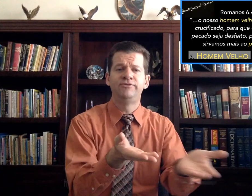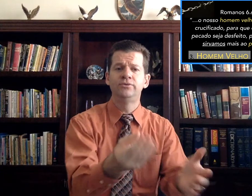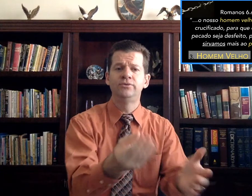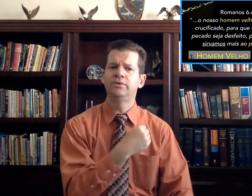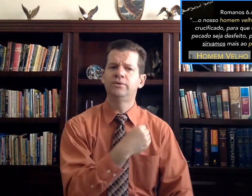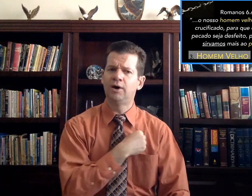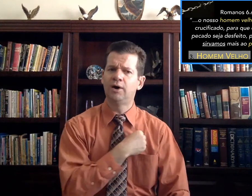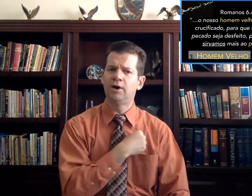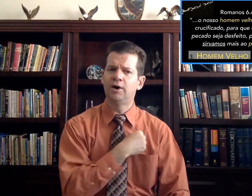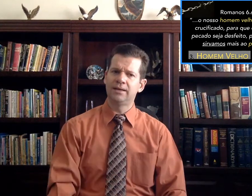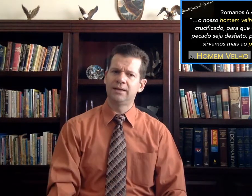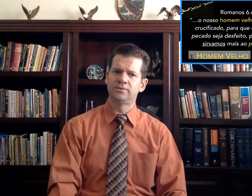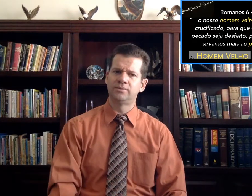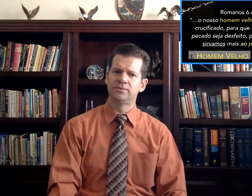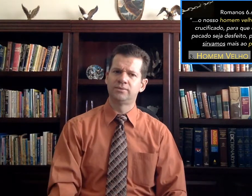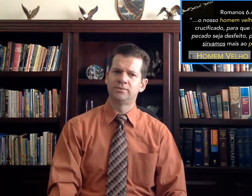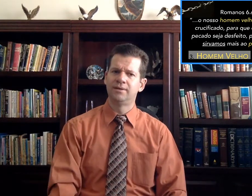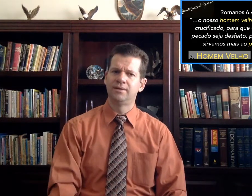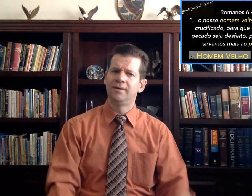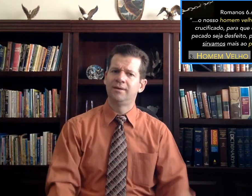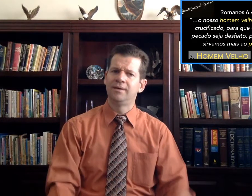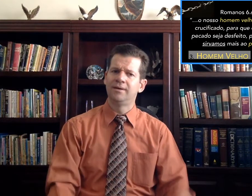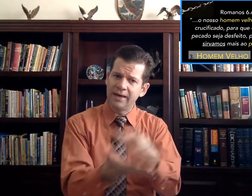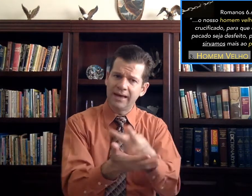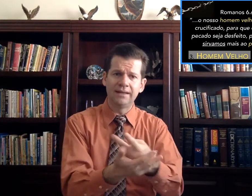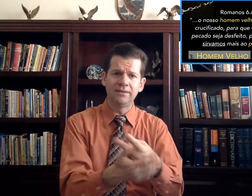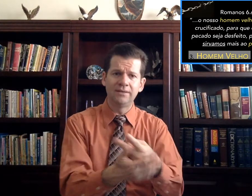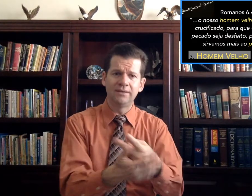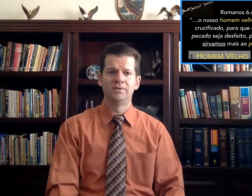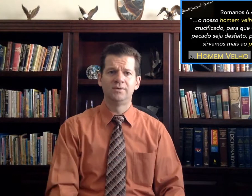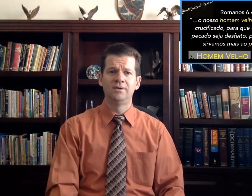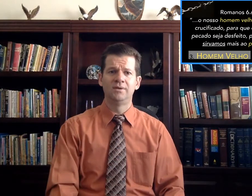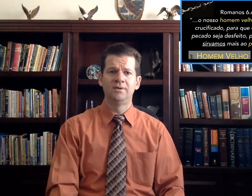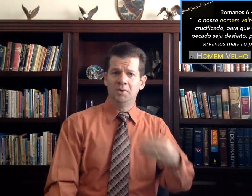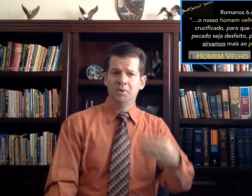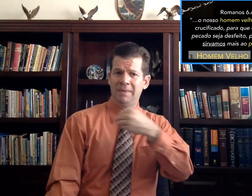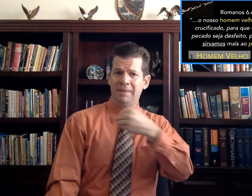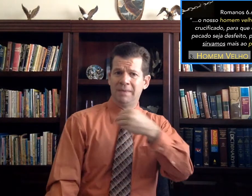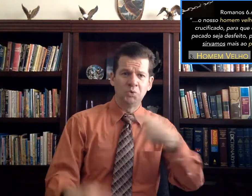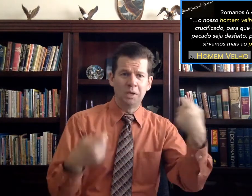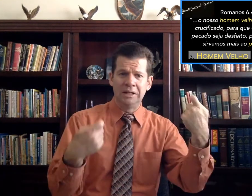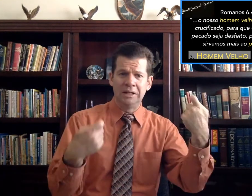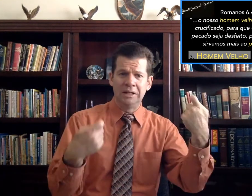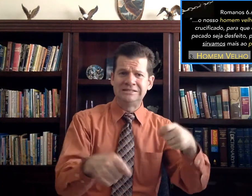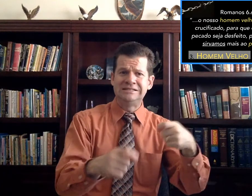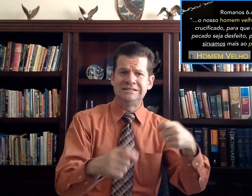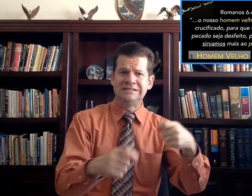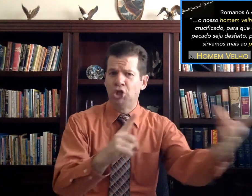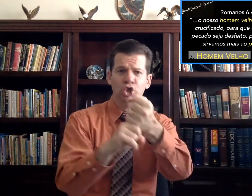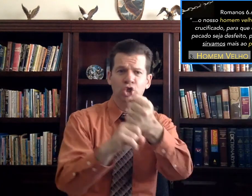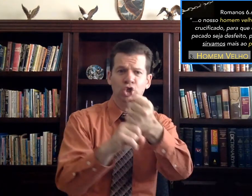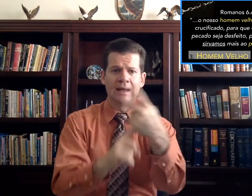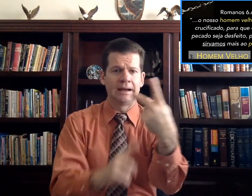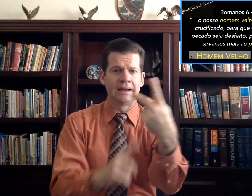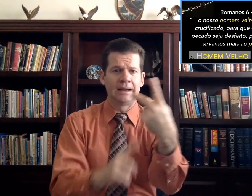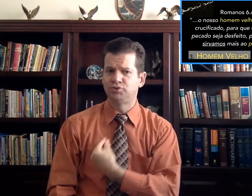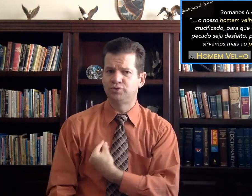servindo ao pecado. Isso é errado. Pecado não precisa dominar sua